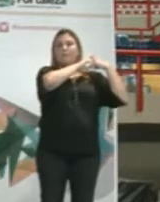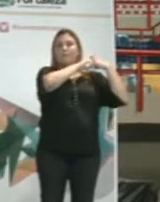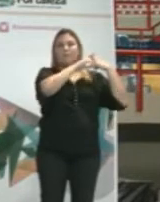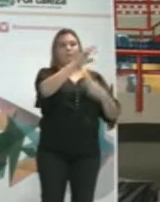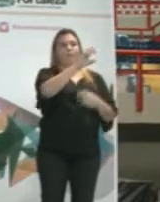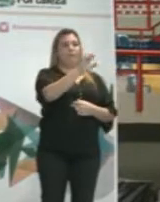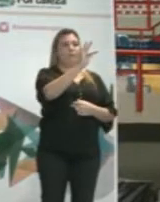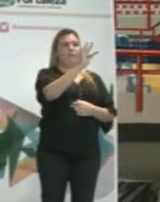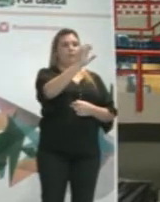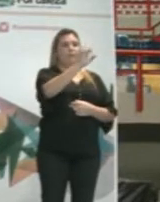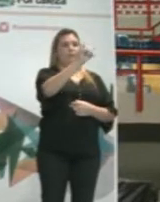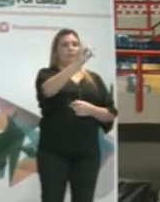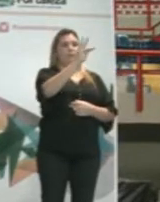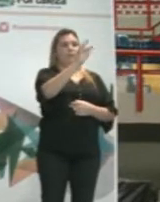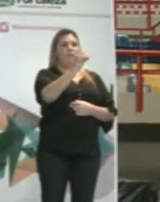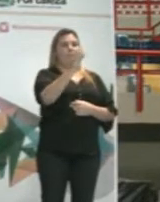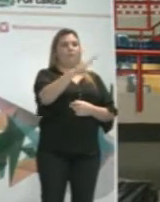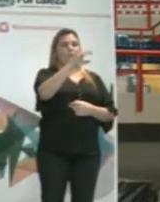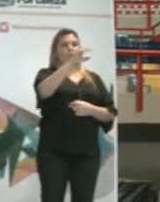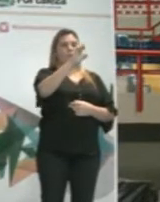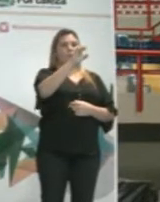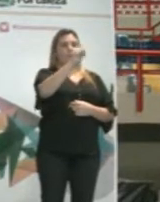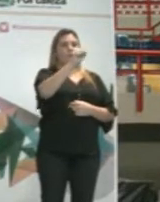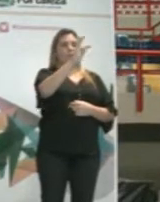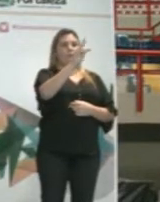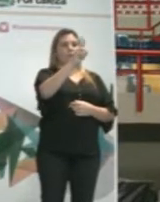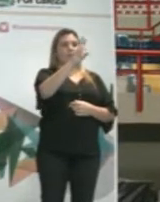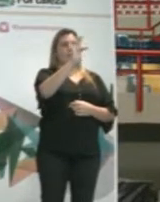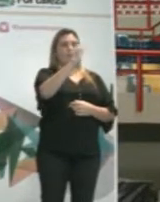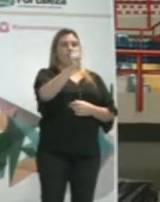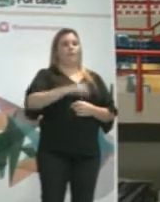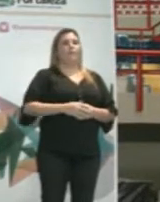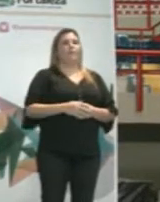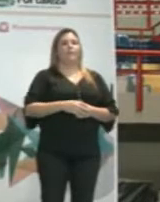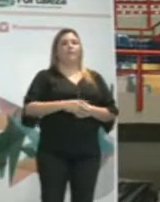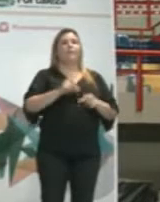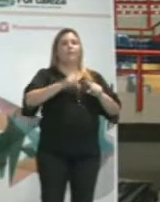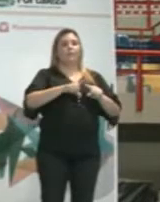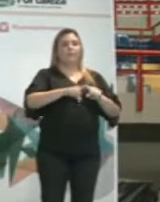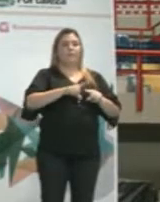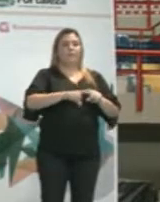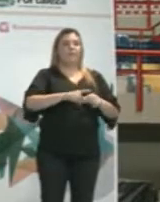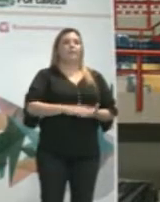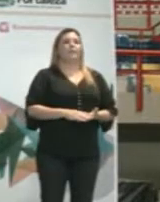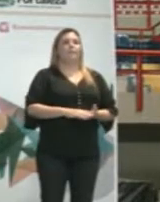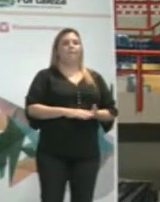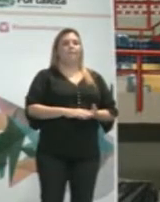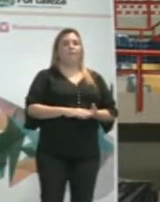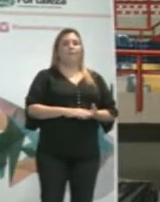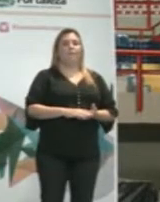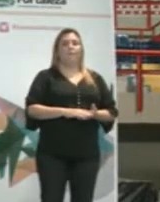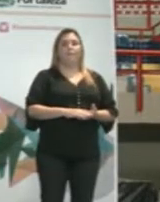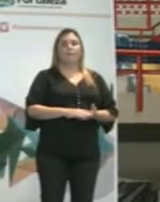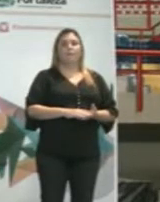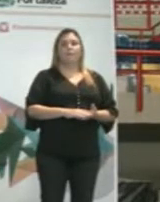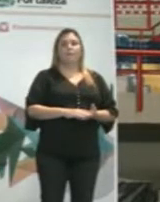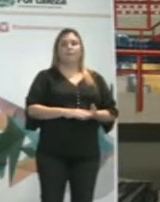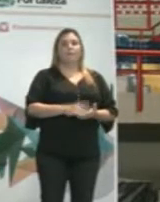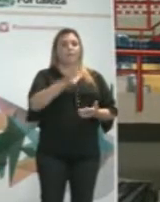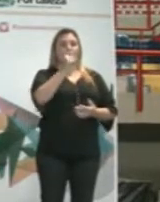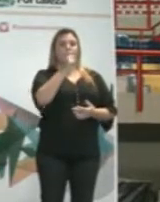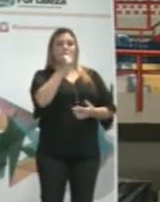estufa? Primeiro, porque é a substância mais abundante que nós temos. E aí, durante o processo, durante o